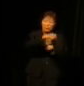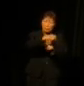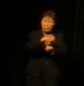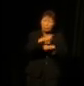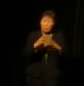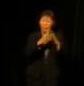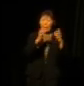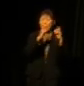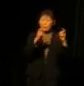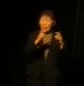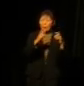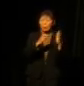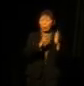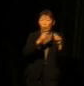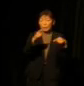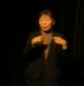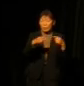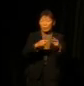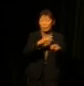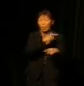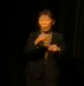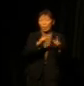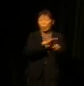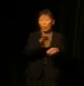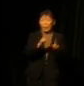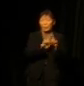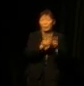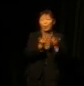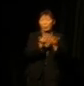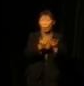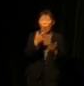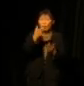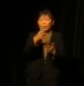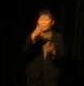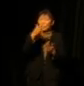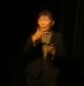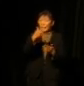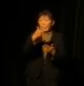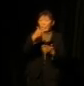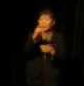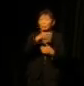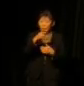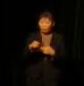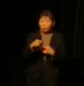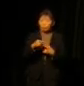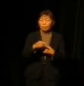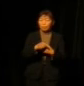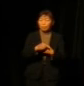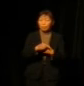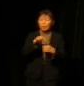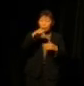大川小学校では、全部で、ね、5カ所の78名、全校生で、